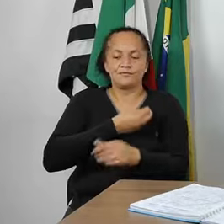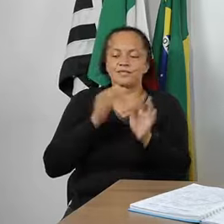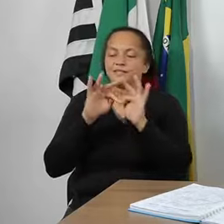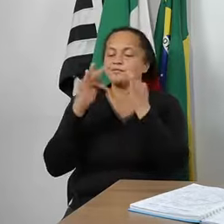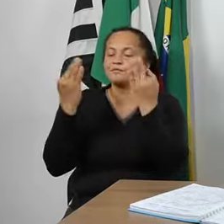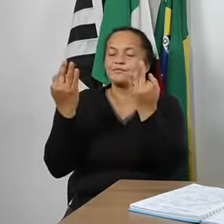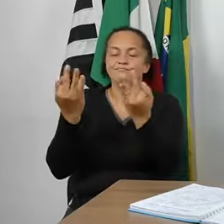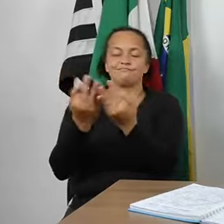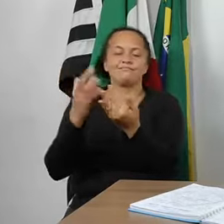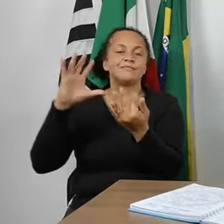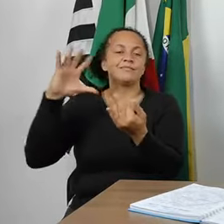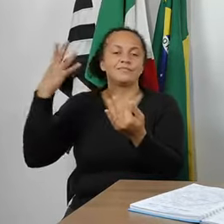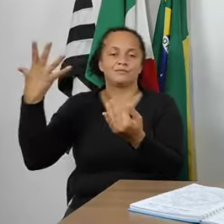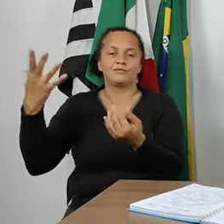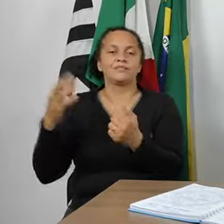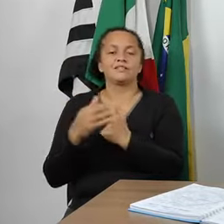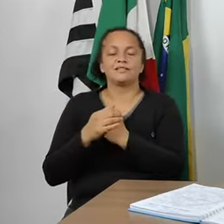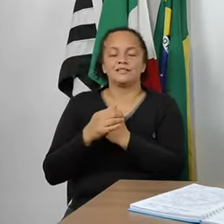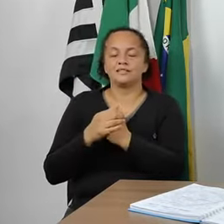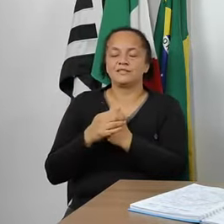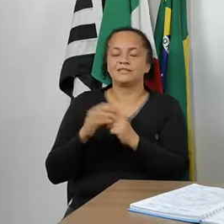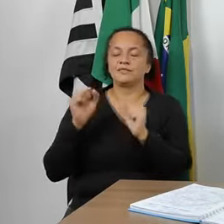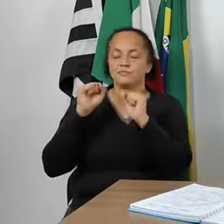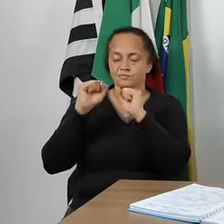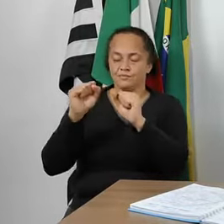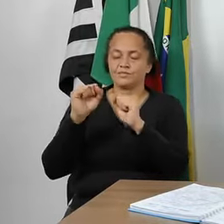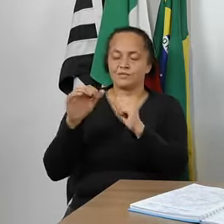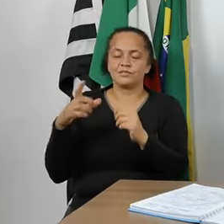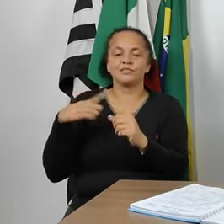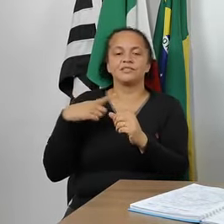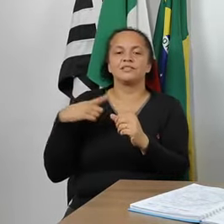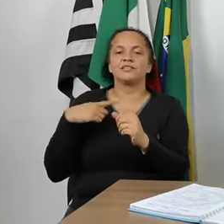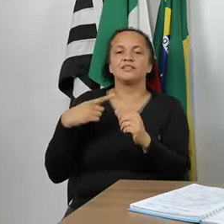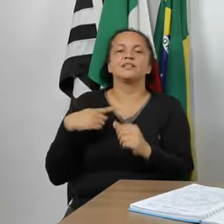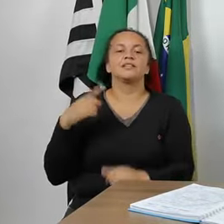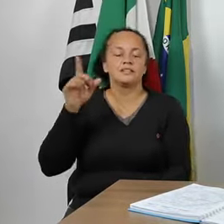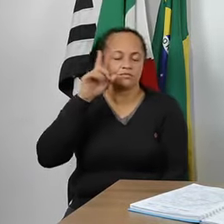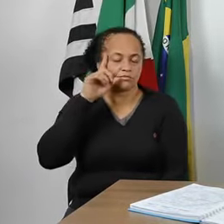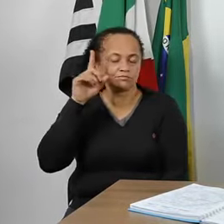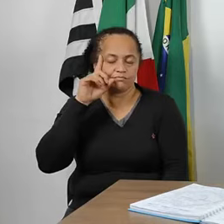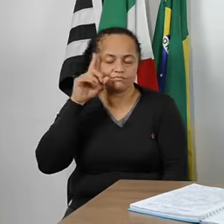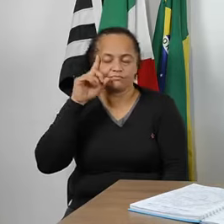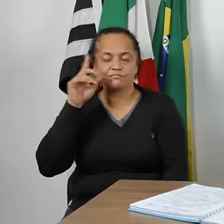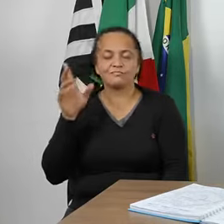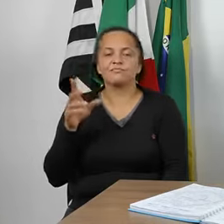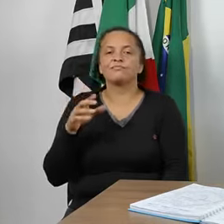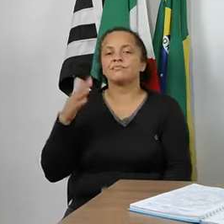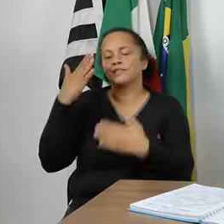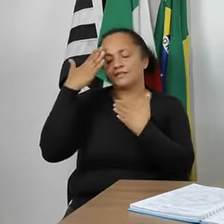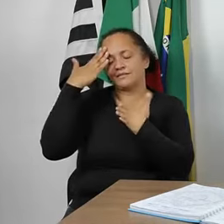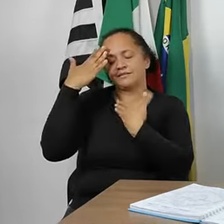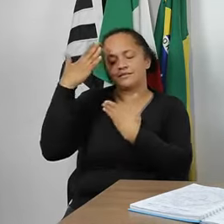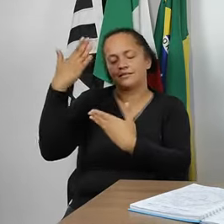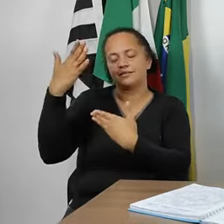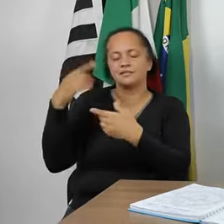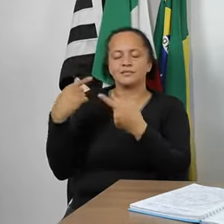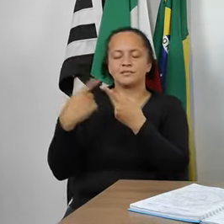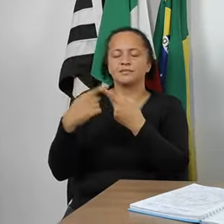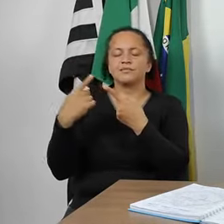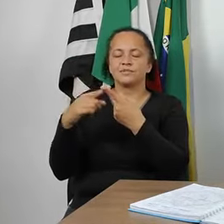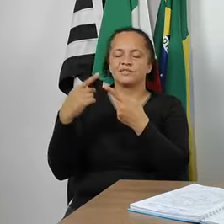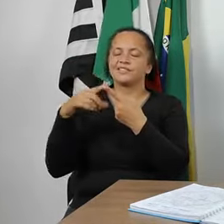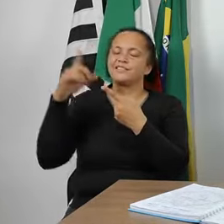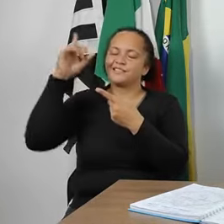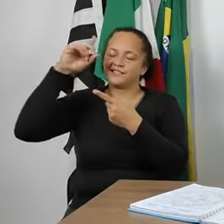adversas que têm se levantado muitas vezes na nossa casa, na nossa família, no nosso dia a dia. Te agradecemos por um novo tempo sobre a